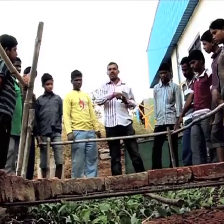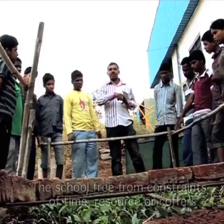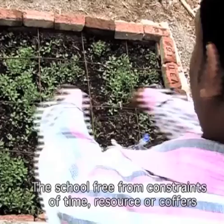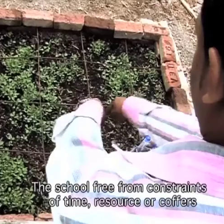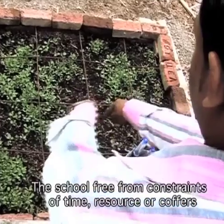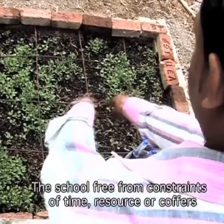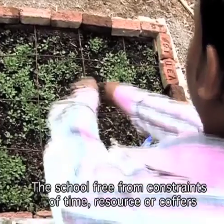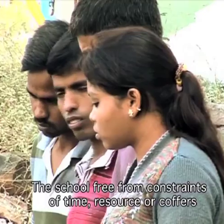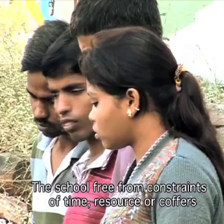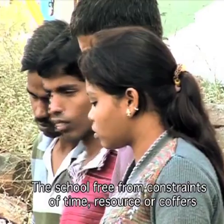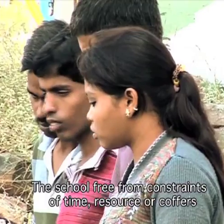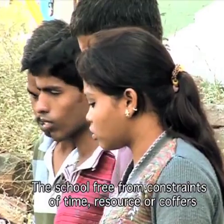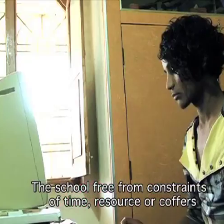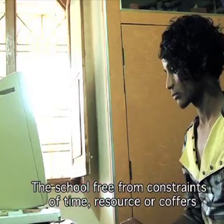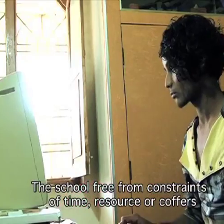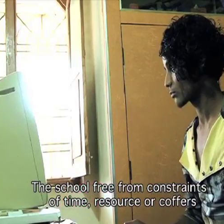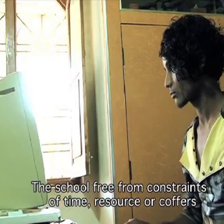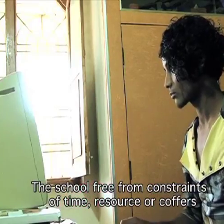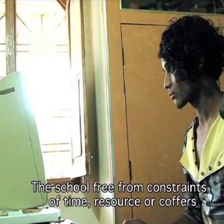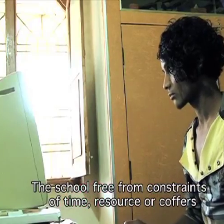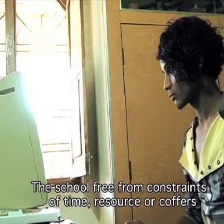धन साधन समय की सीमा से